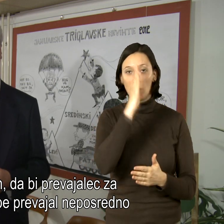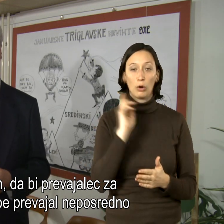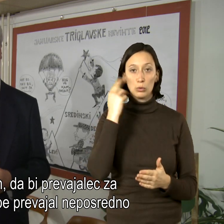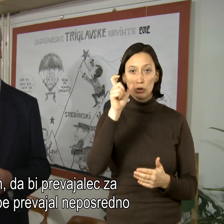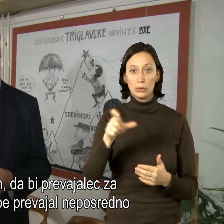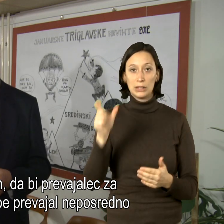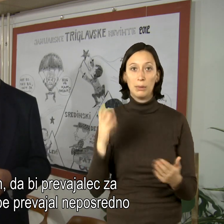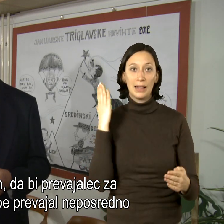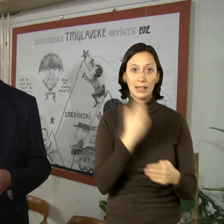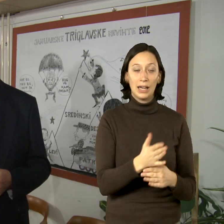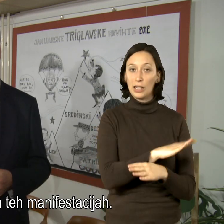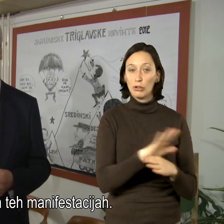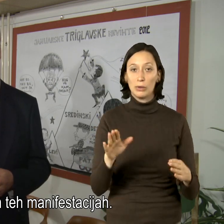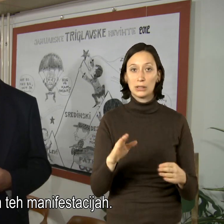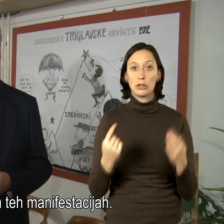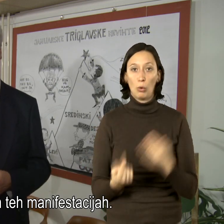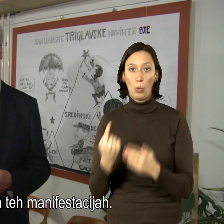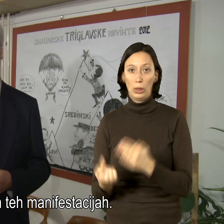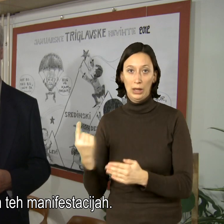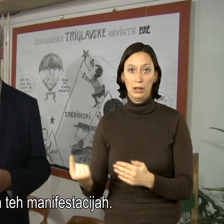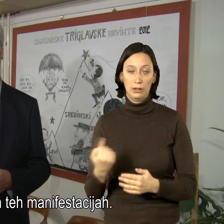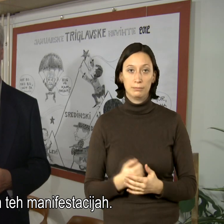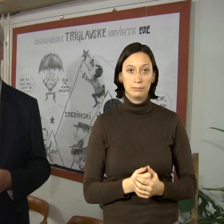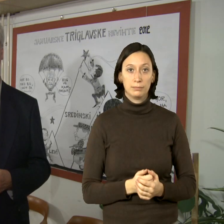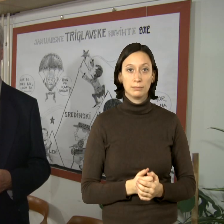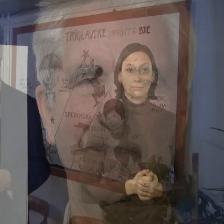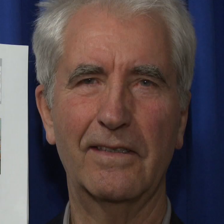naglušne osebe direktno na vseh tih manifestacijah.